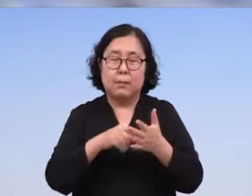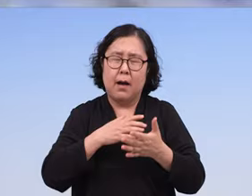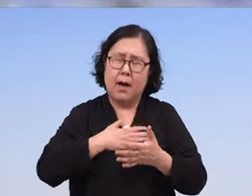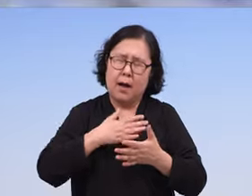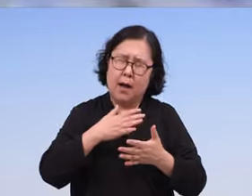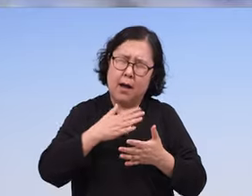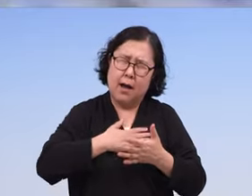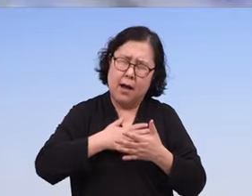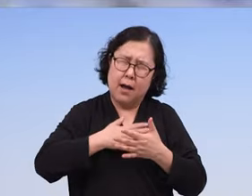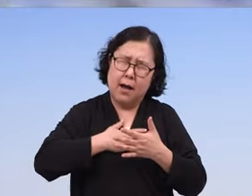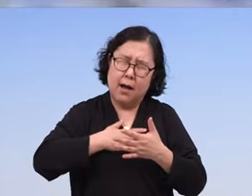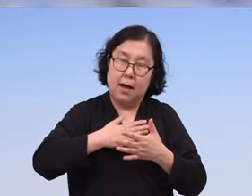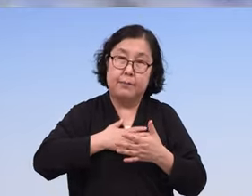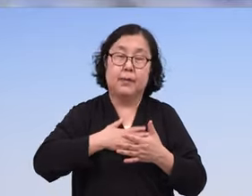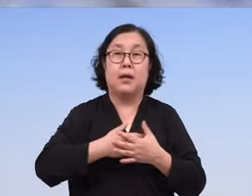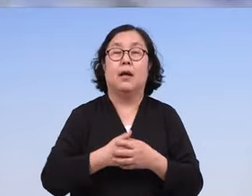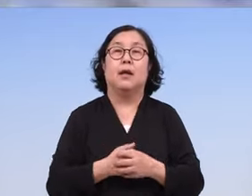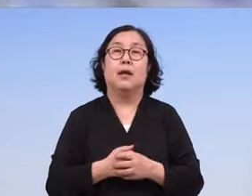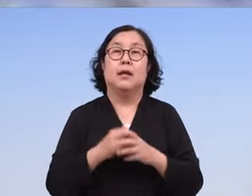너무너무 가슴이 벅찬 겁니다.